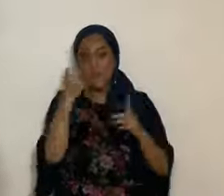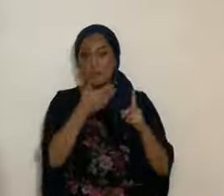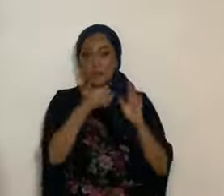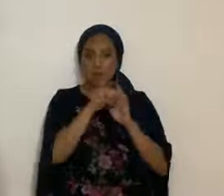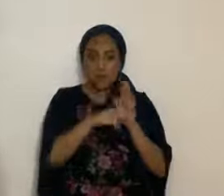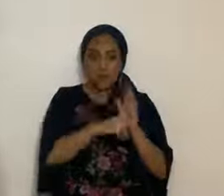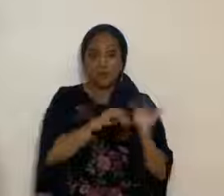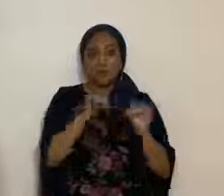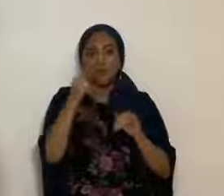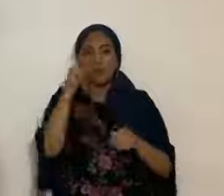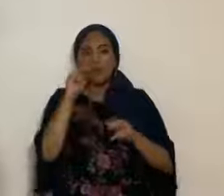como para el pueblo entero.